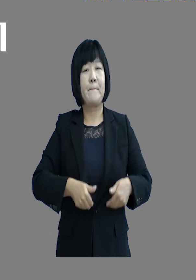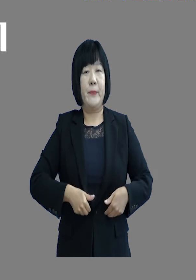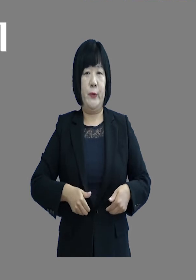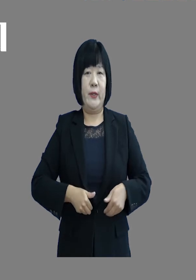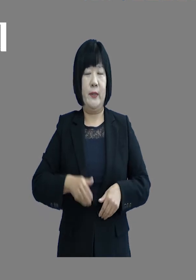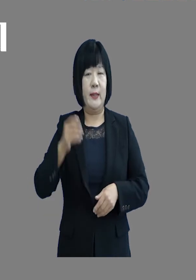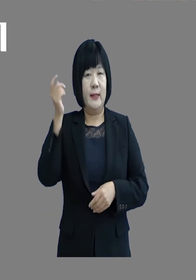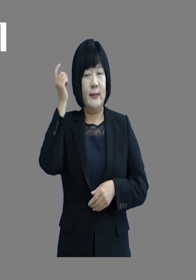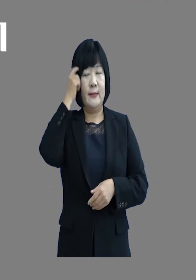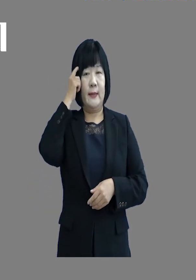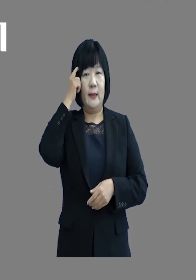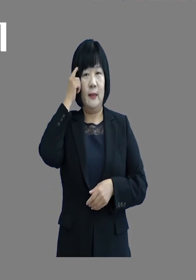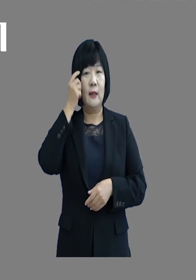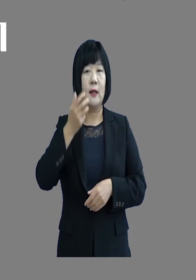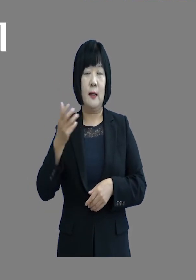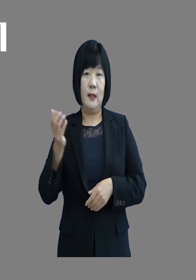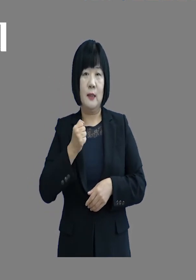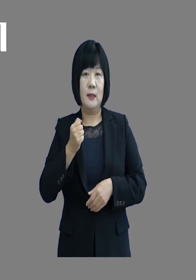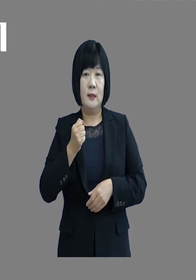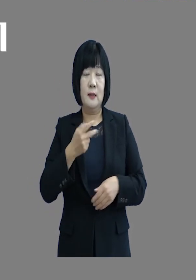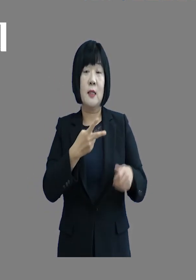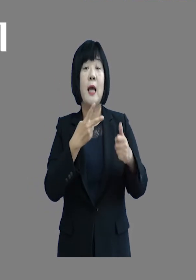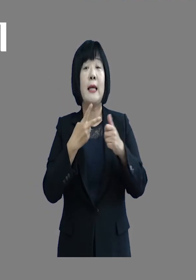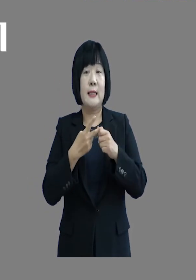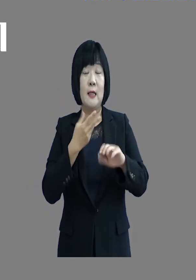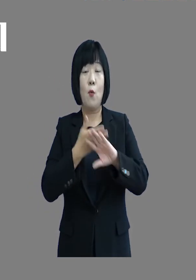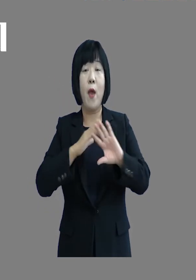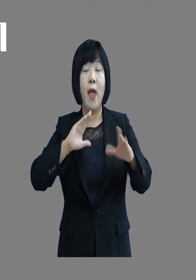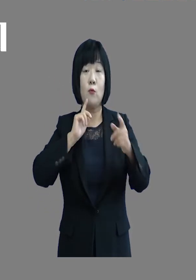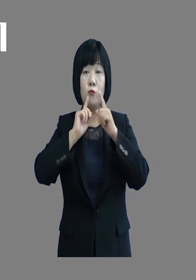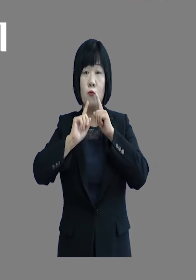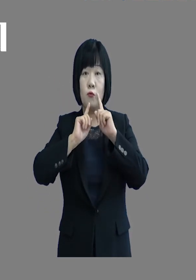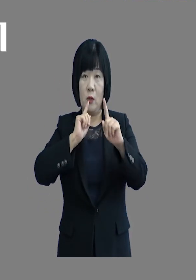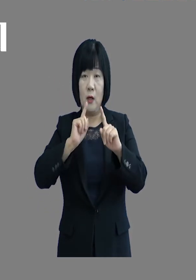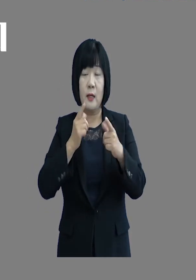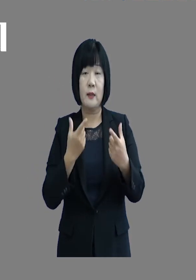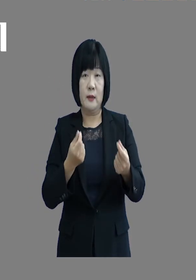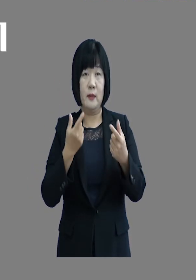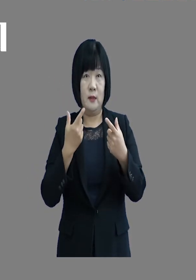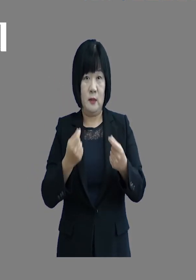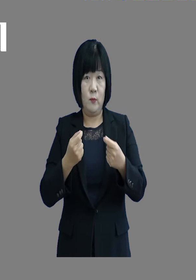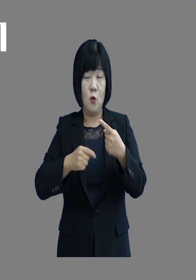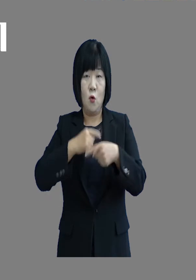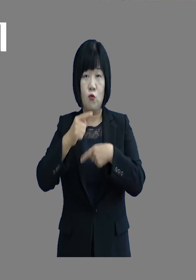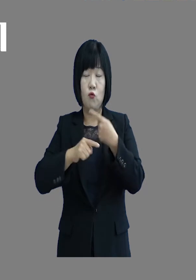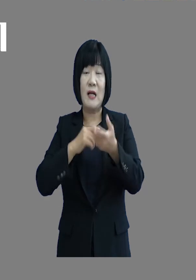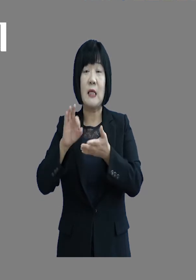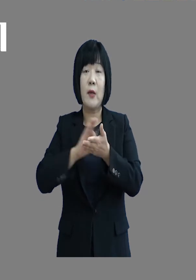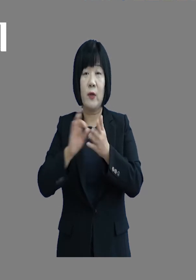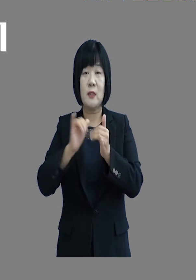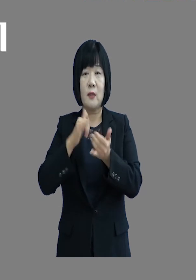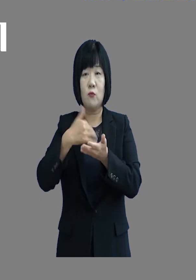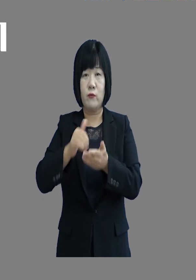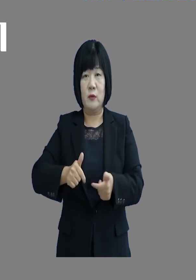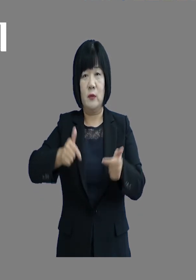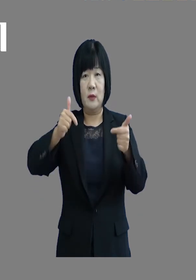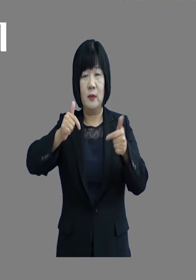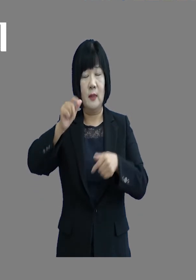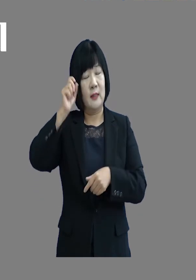확실히 인지해서 제2 외국어 하는 것처럼 그거를 하는 사람도 많으면 좋을 것 같다 이런 생각은 해본 적